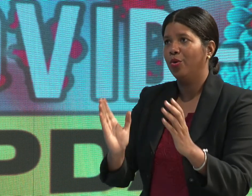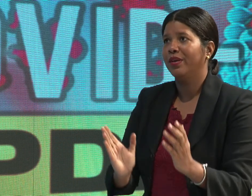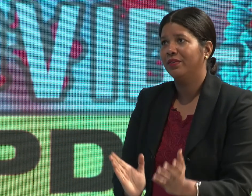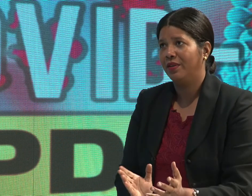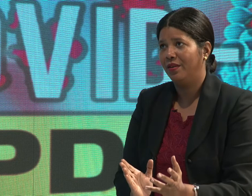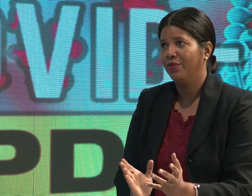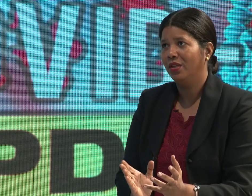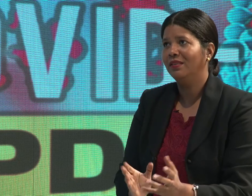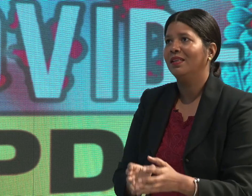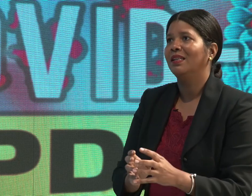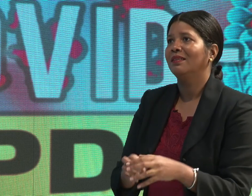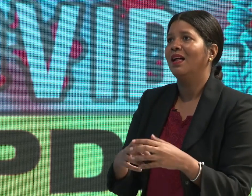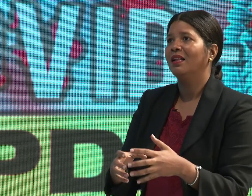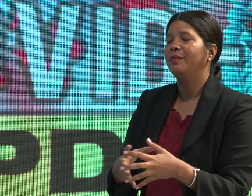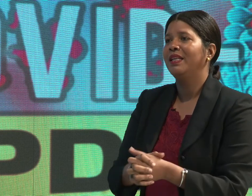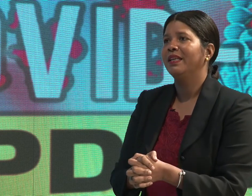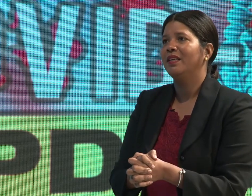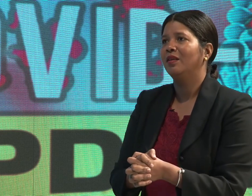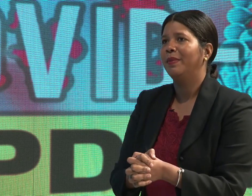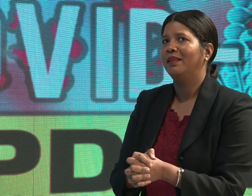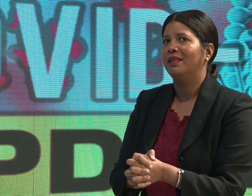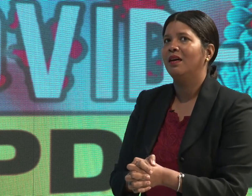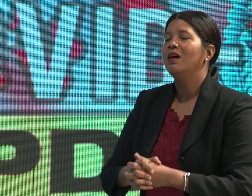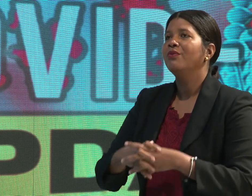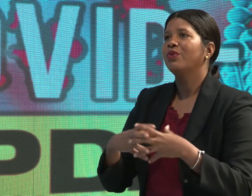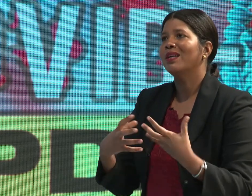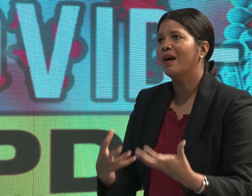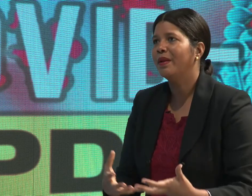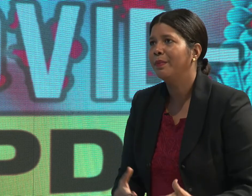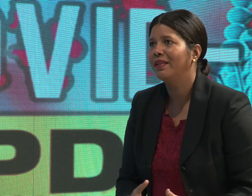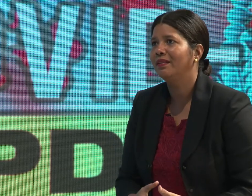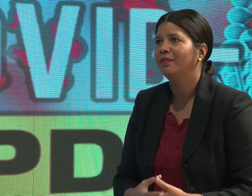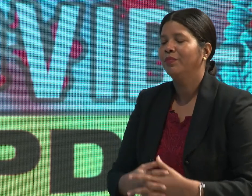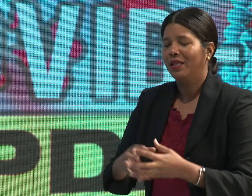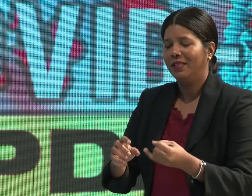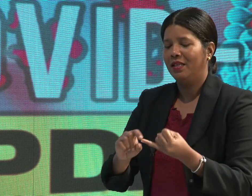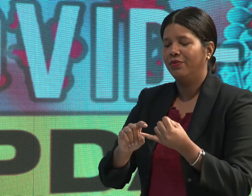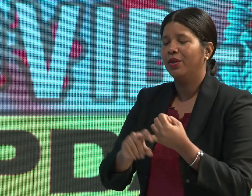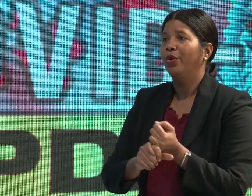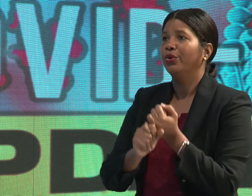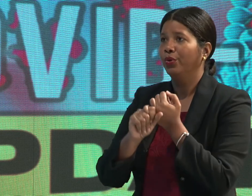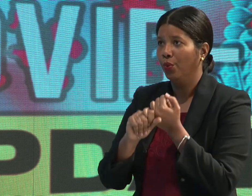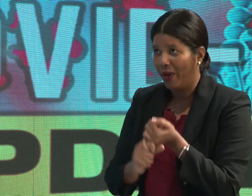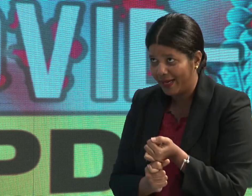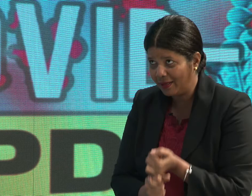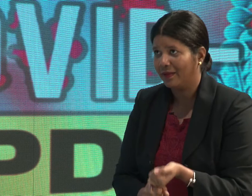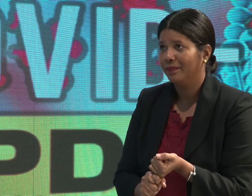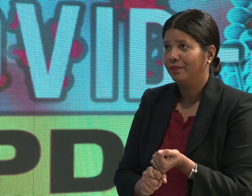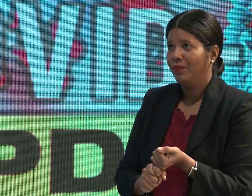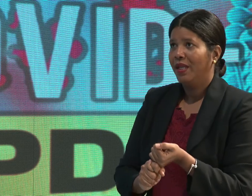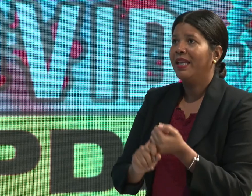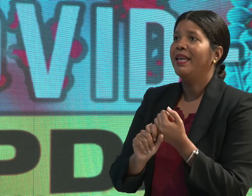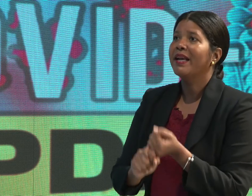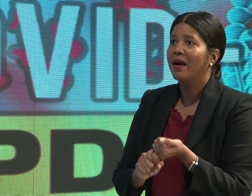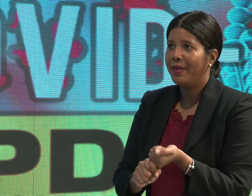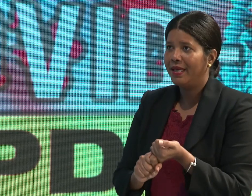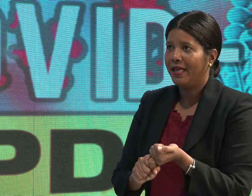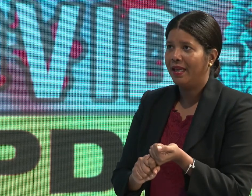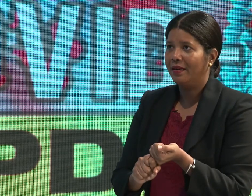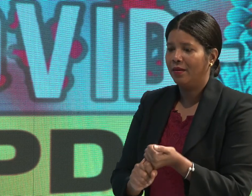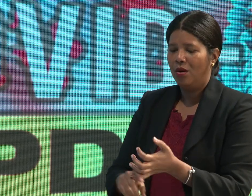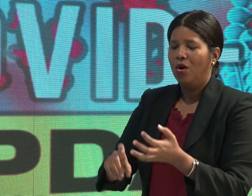het AUSC-fonds en dat is algemene kinderbijslag. Voornamelijk mensen die vanuit hun werk geen